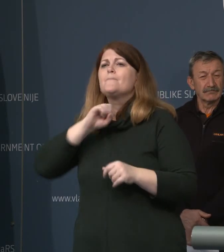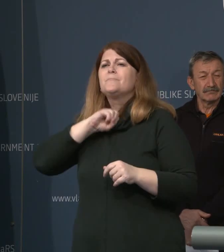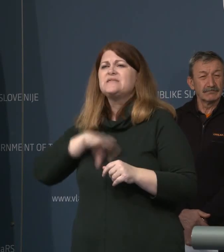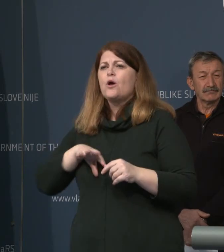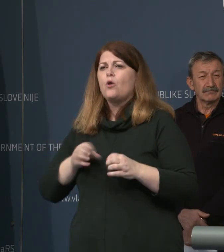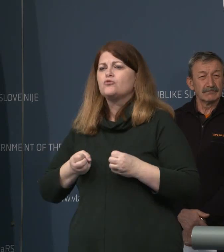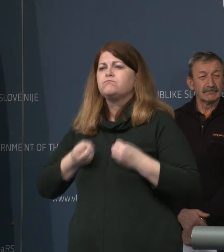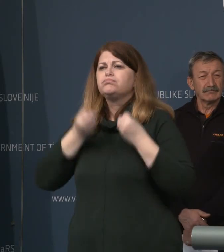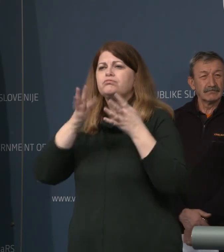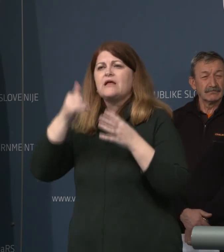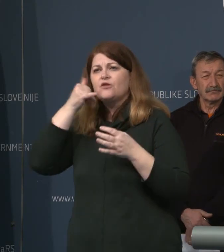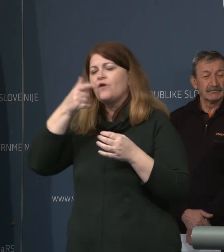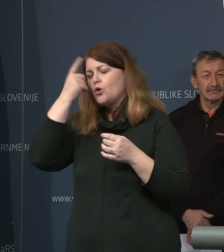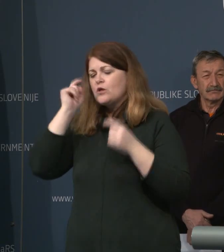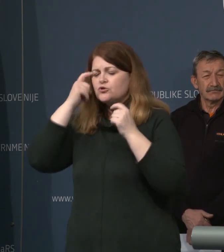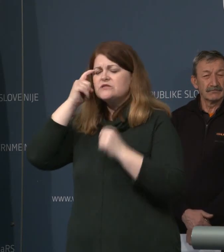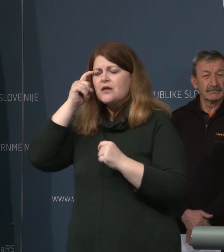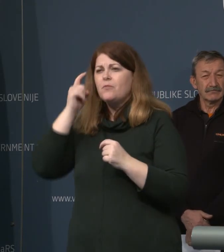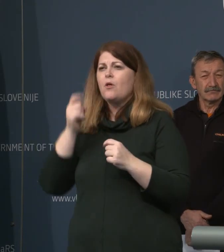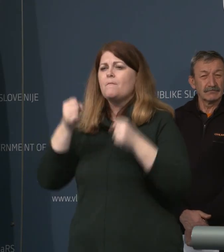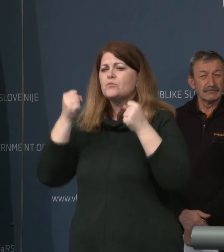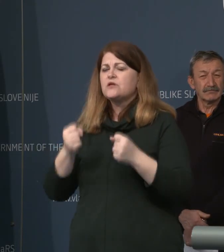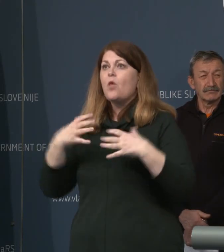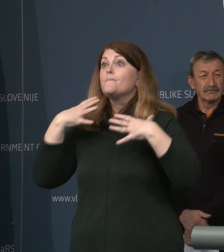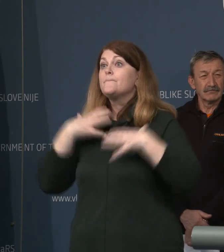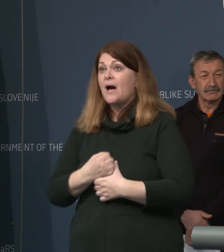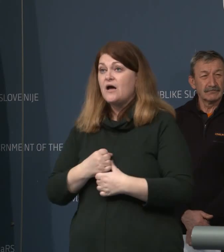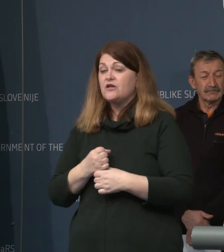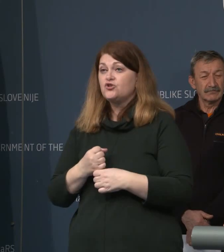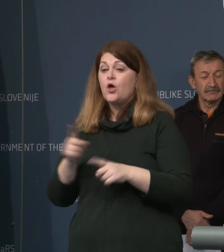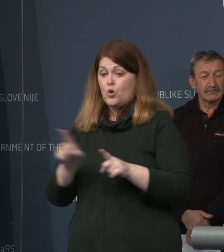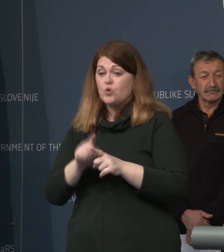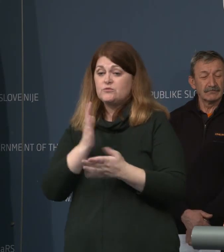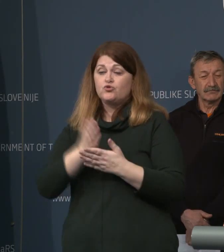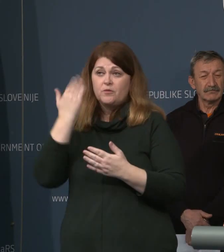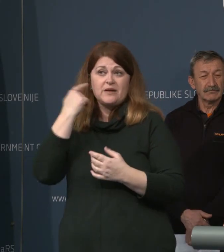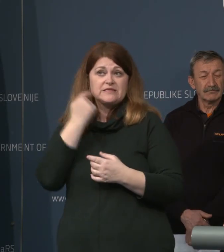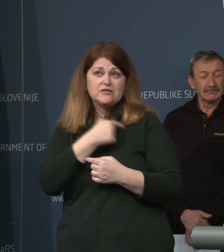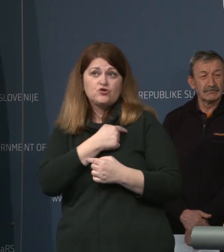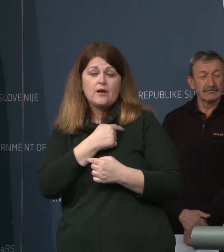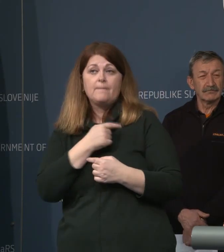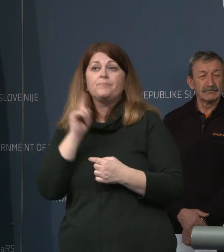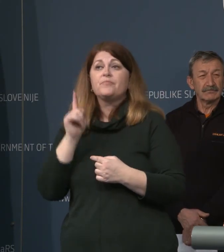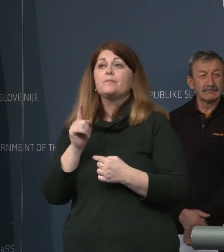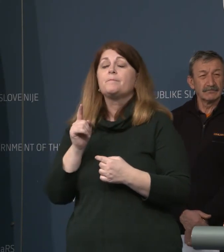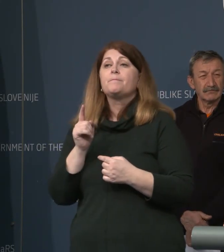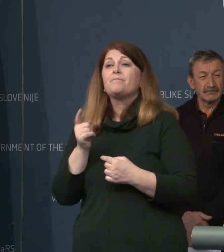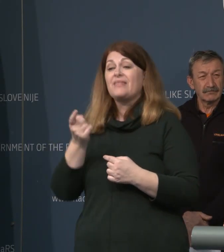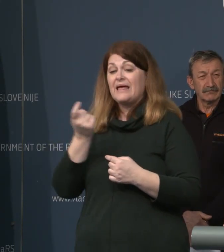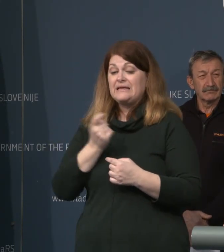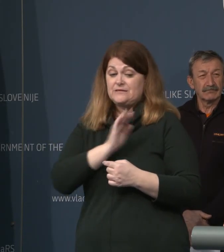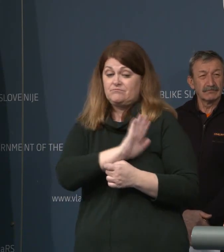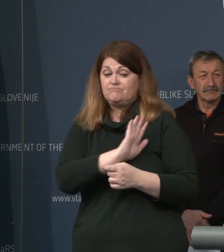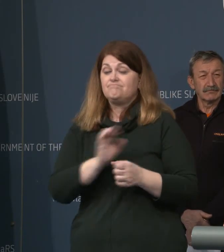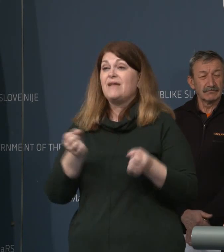psihološke izbruhe na telefonu, ljudje so zaskrbljeni, ratujejo panični, kot je bilo že danes tudi povedano in navedeno. Iz